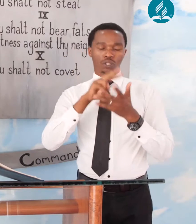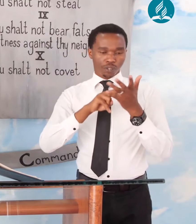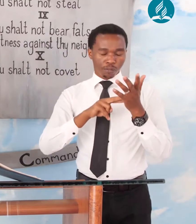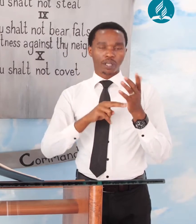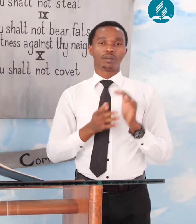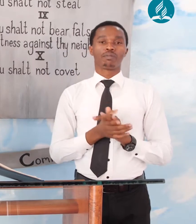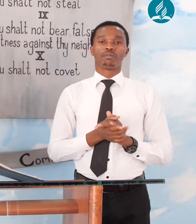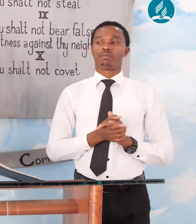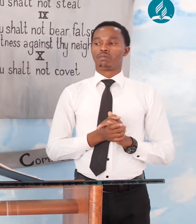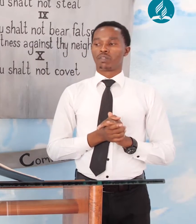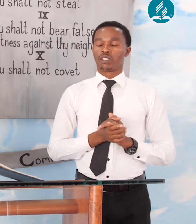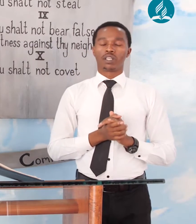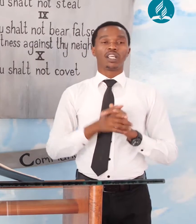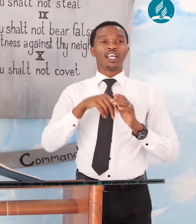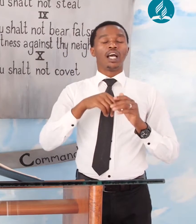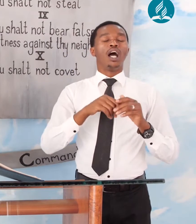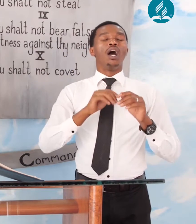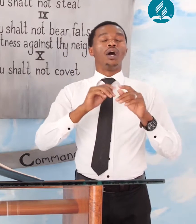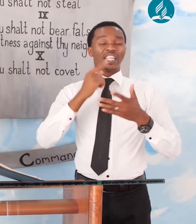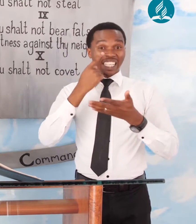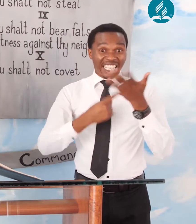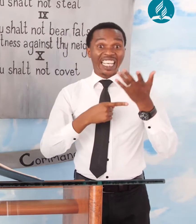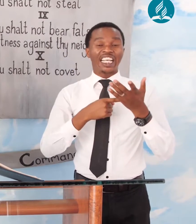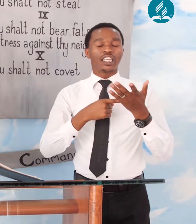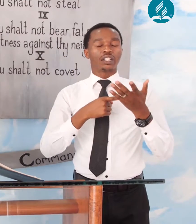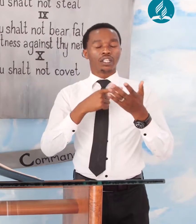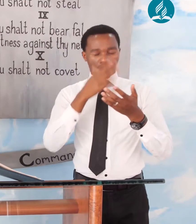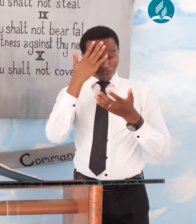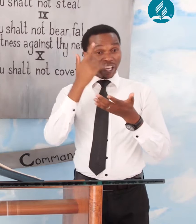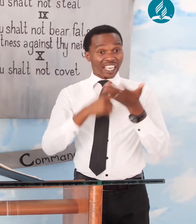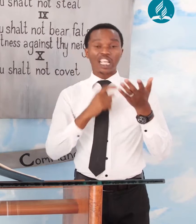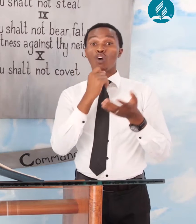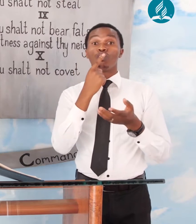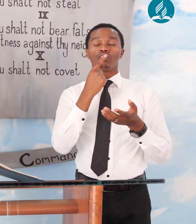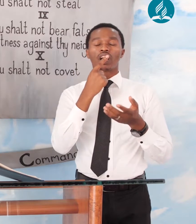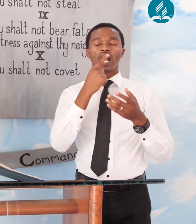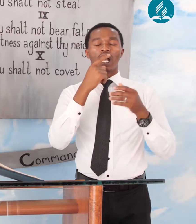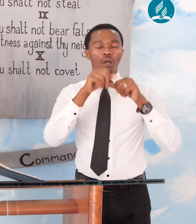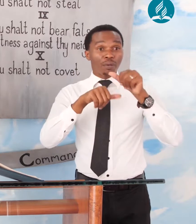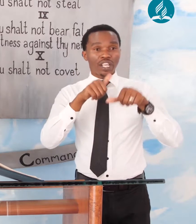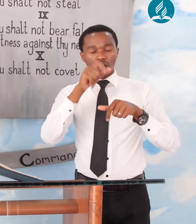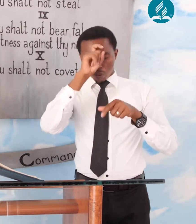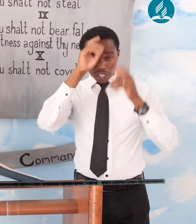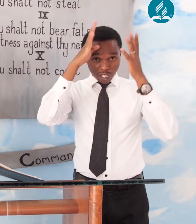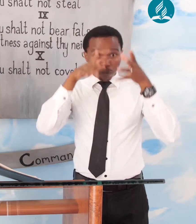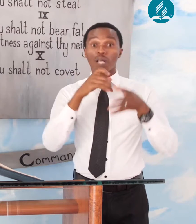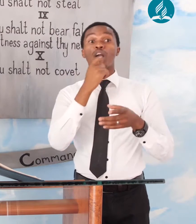ngo niki cyatuma uvugisha abanyegiputa bati kubagirira nabi niko